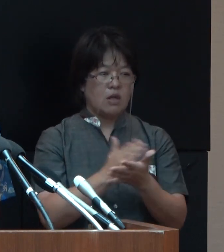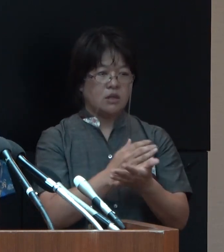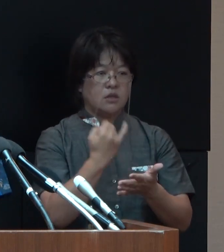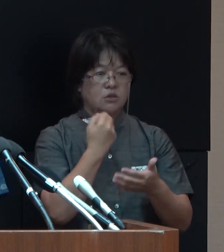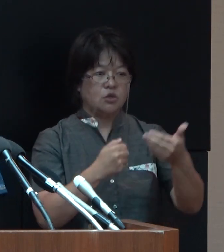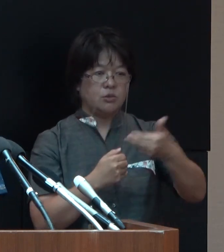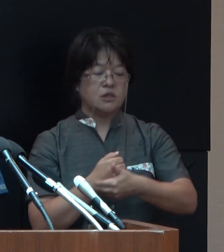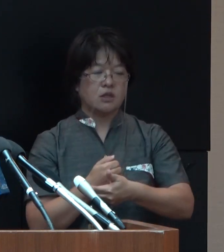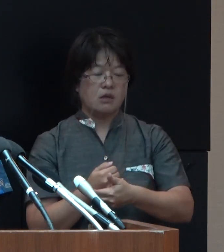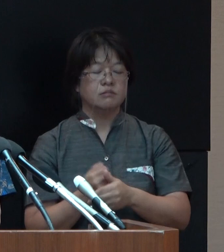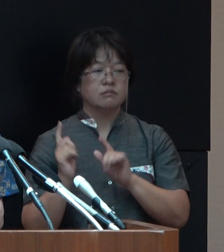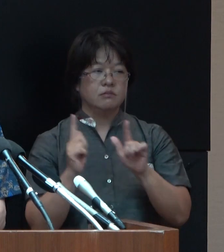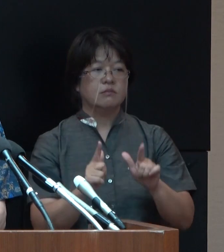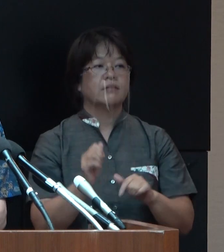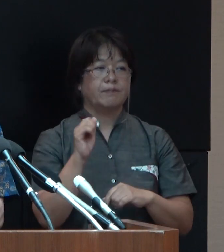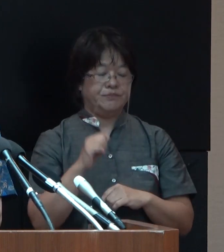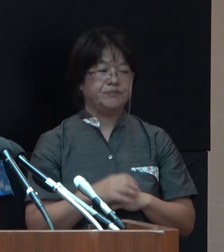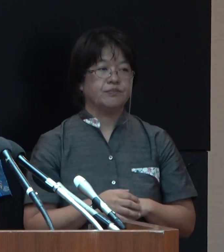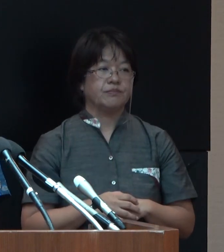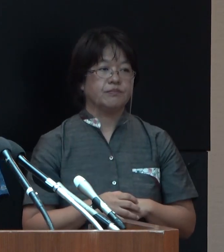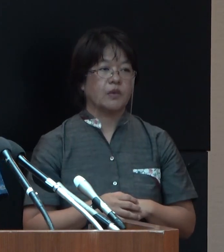はい、